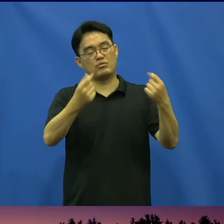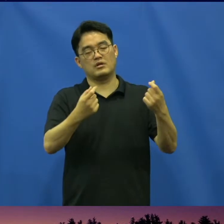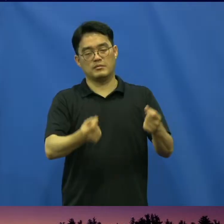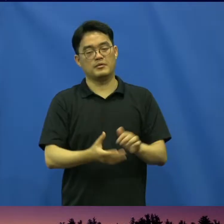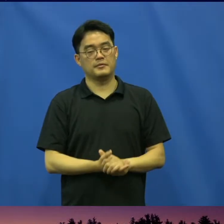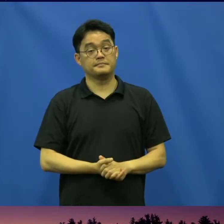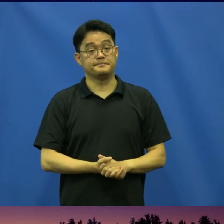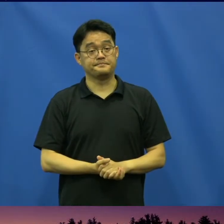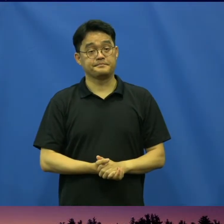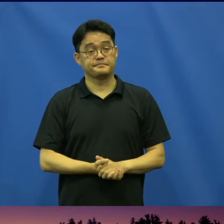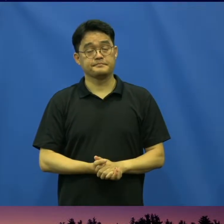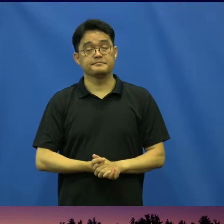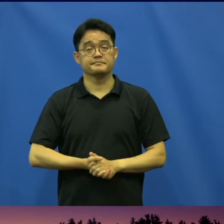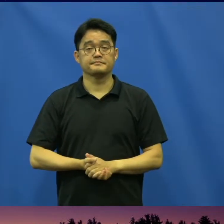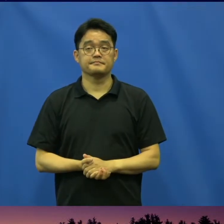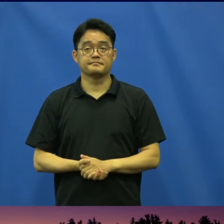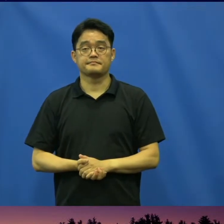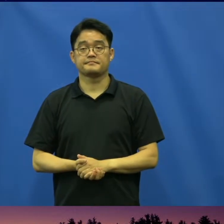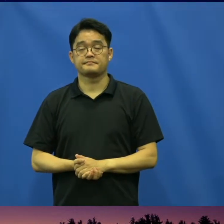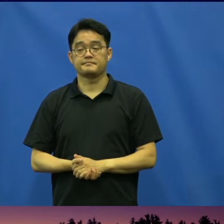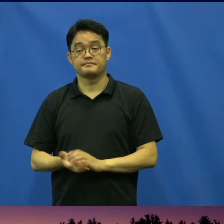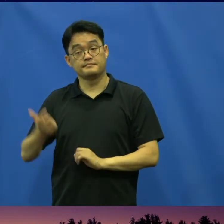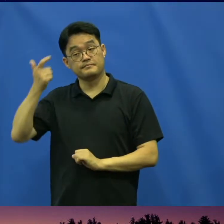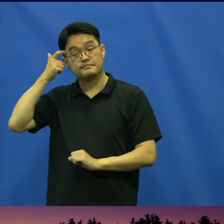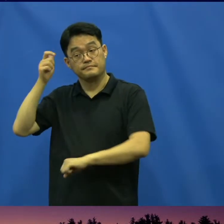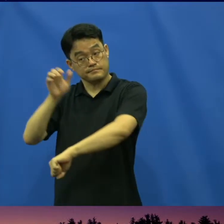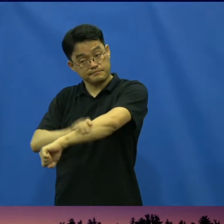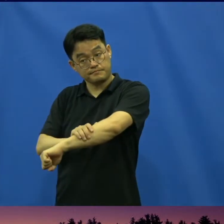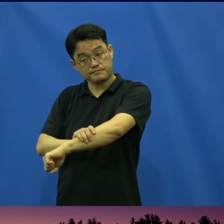지혜가 부족하면 항상 여러분 지혜로운 사람의 도움을 받아야